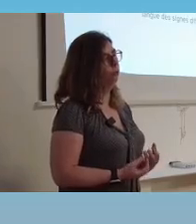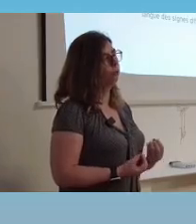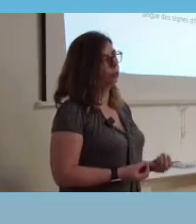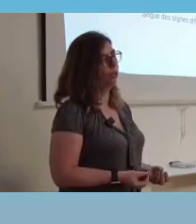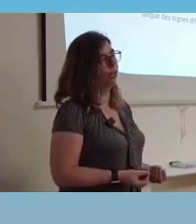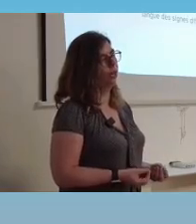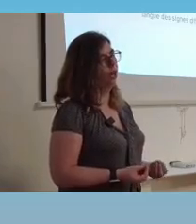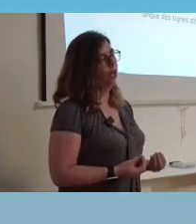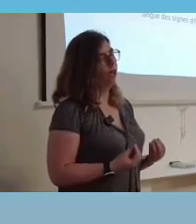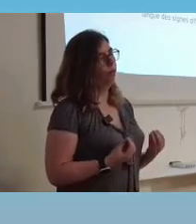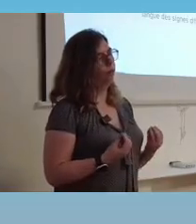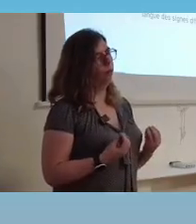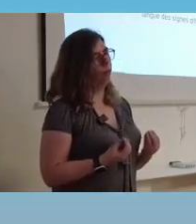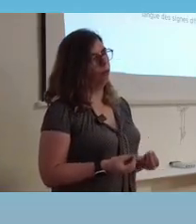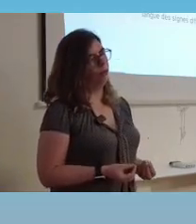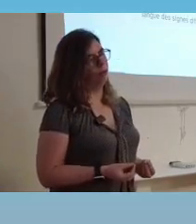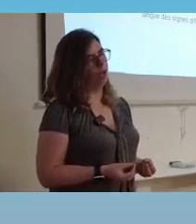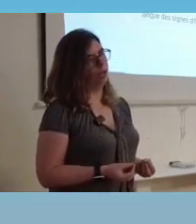si vous voulez construire